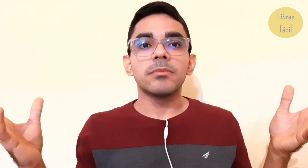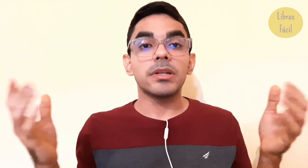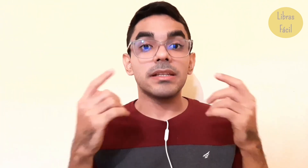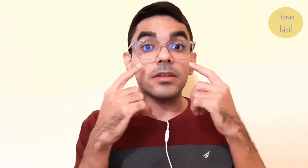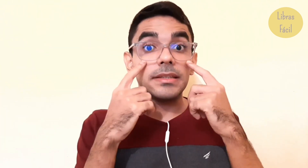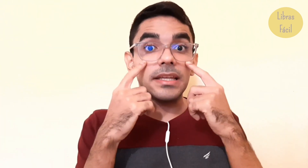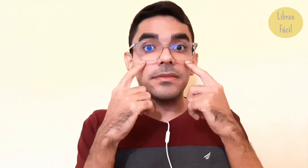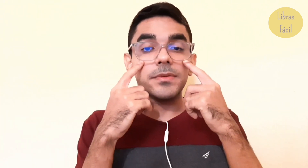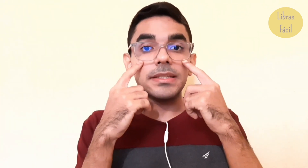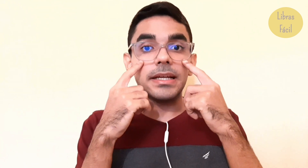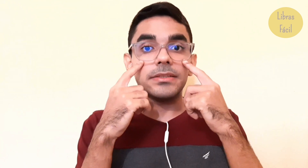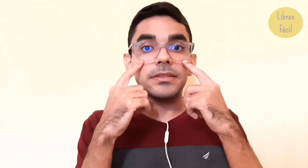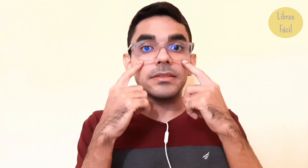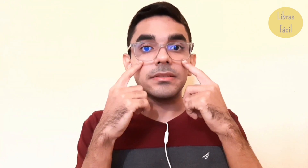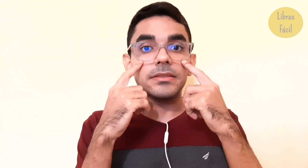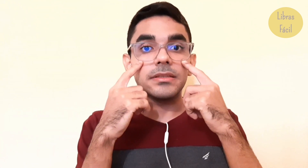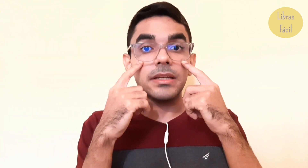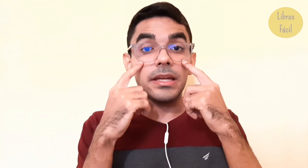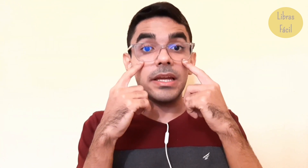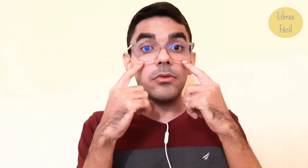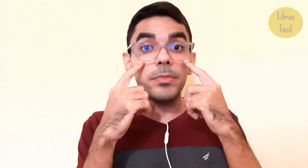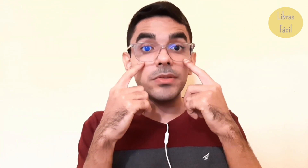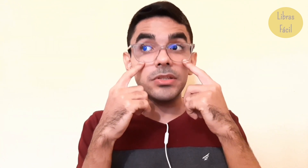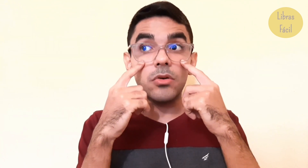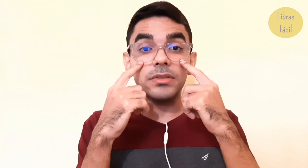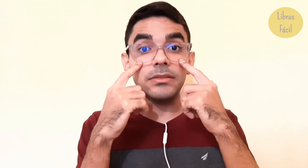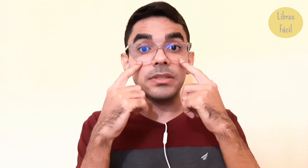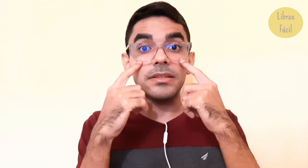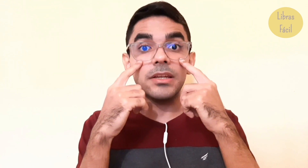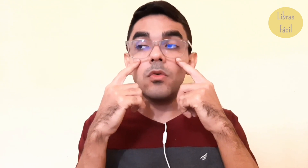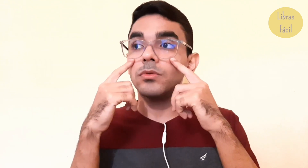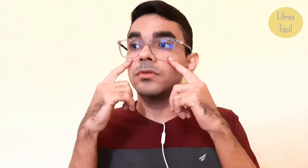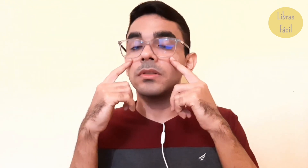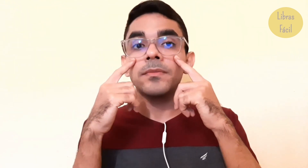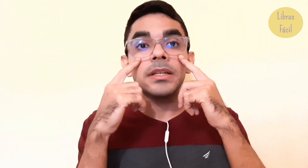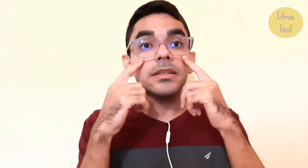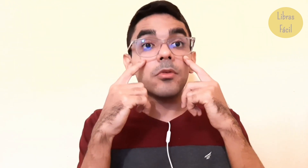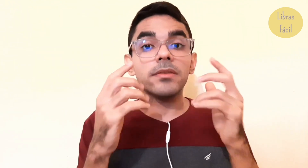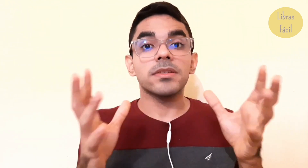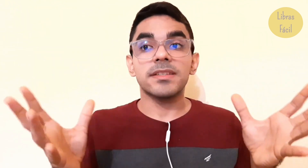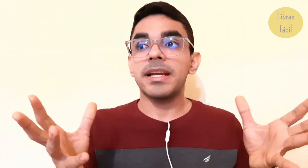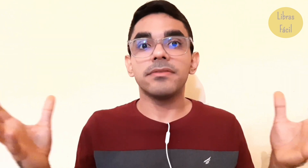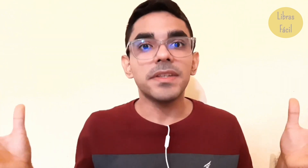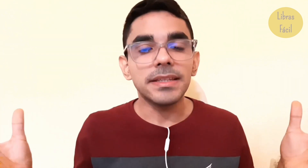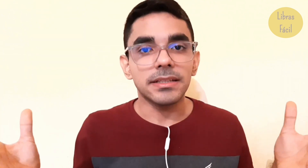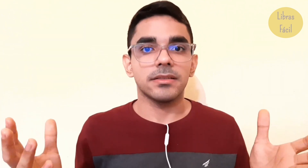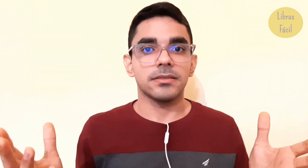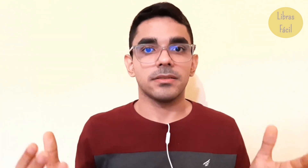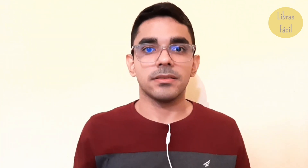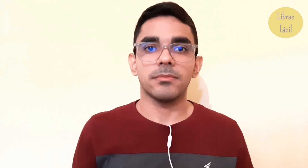ele só tem a visualidade. É o meio de contato que eles têm com o mundo. Então, como é que você vai explicar vida para um